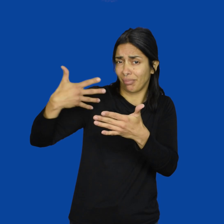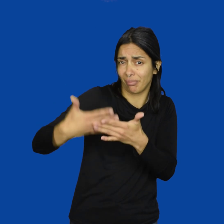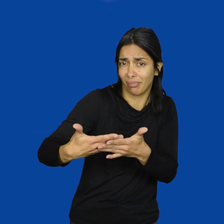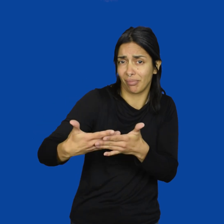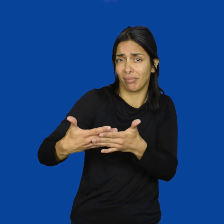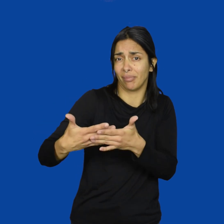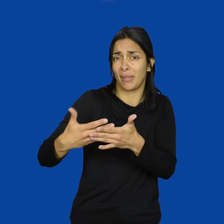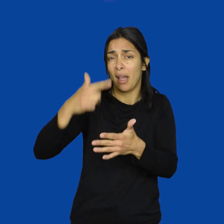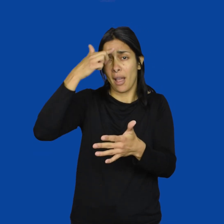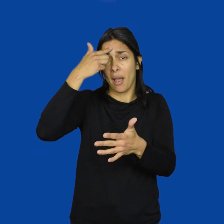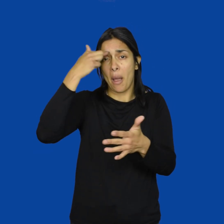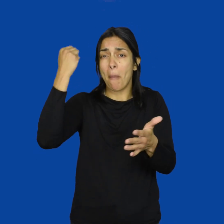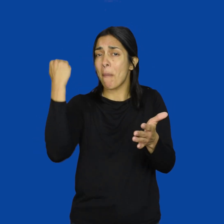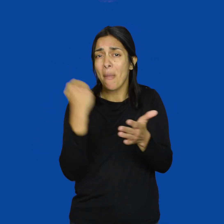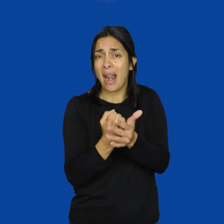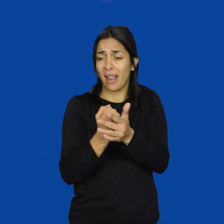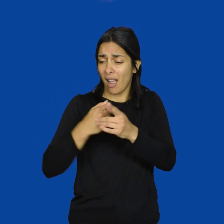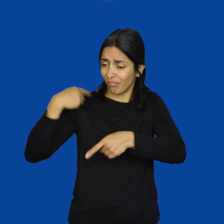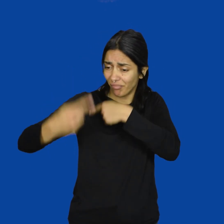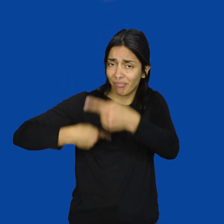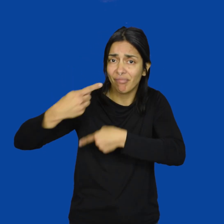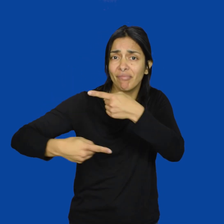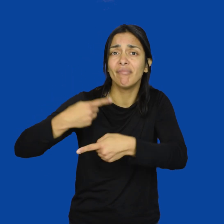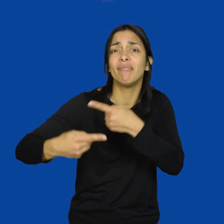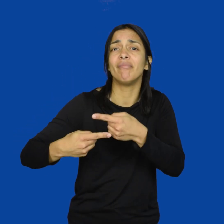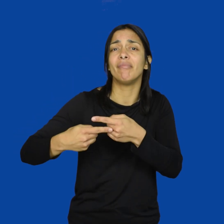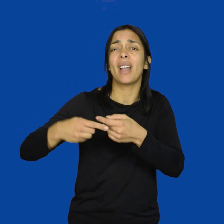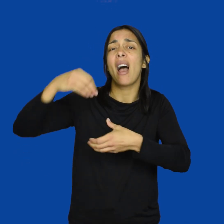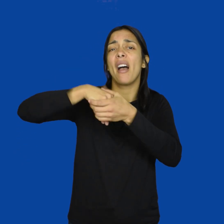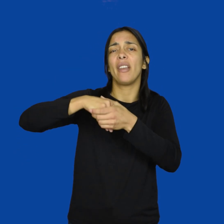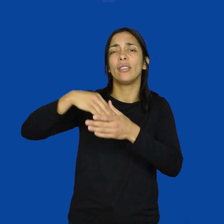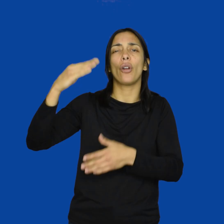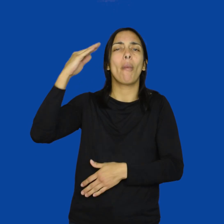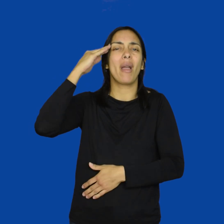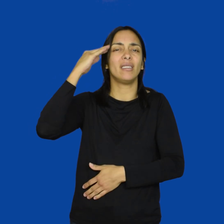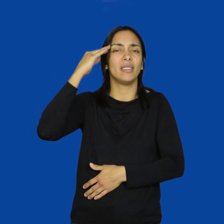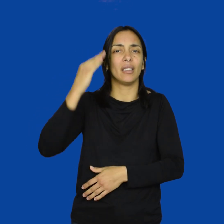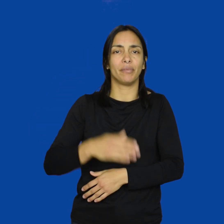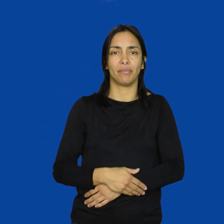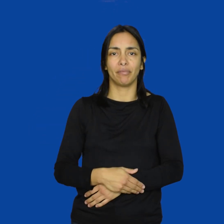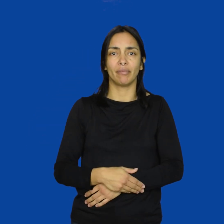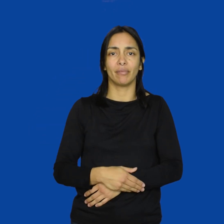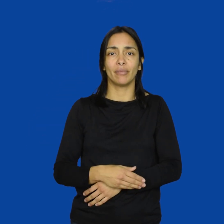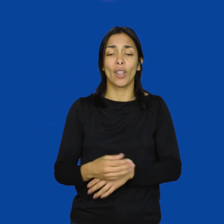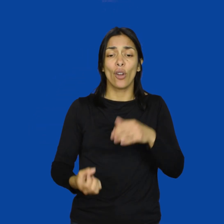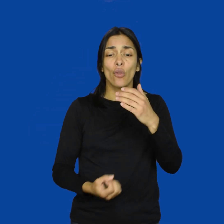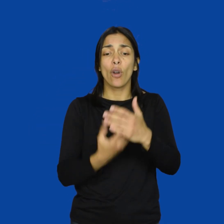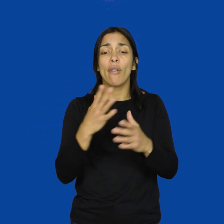viven, quizás ya no están en su piel, pero se conservan en su mente. Las nuevas generaciones ya